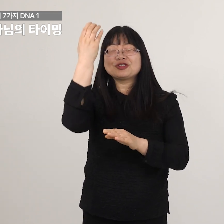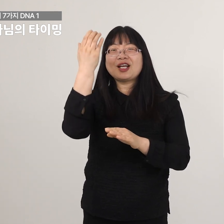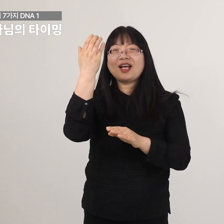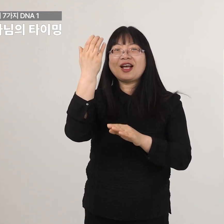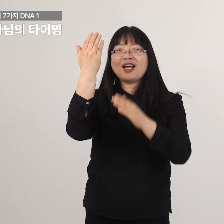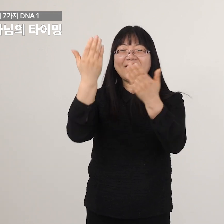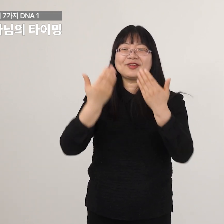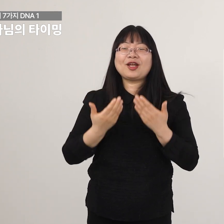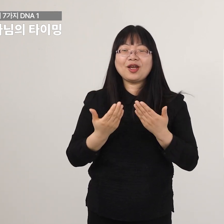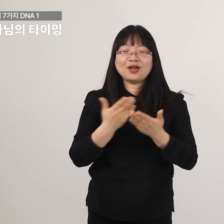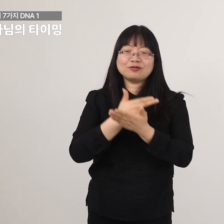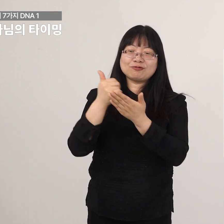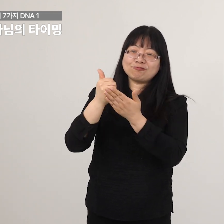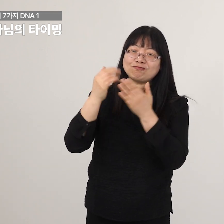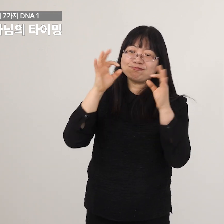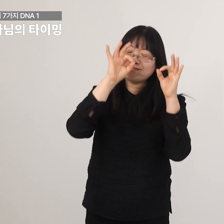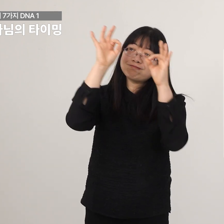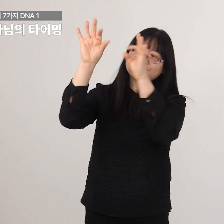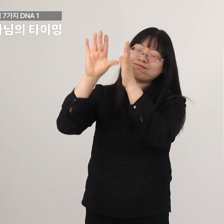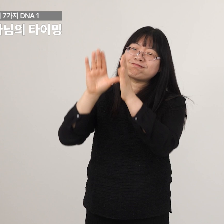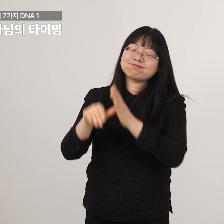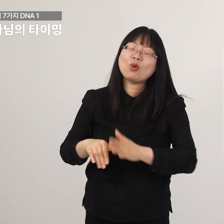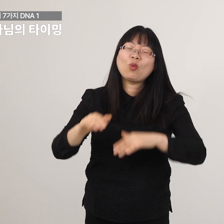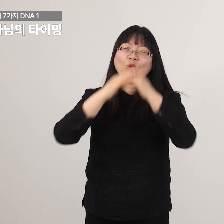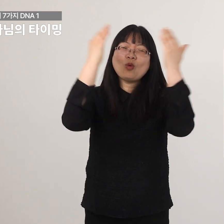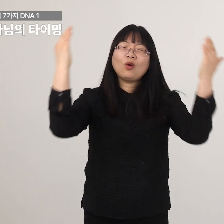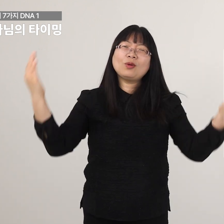주님을 볼 때